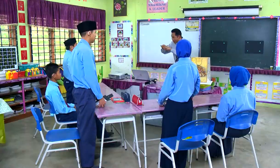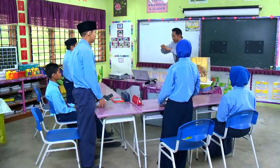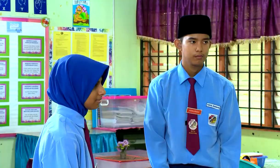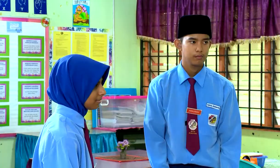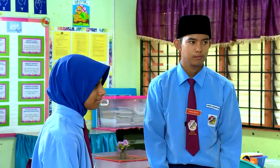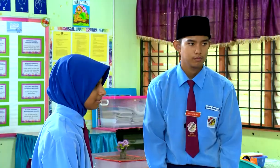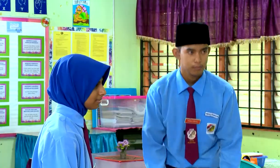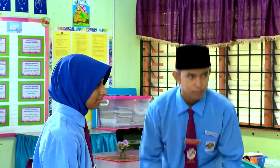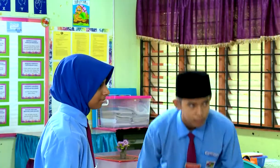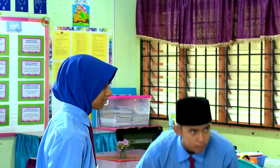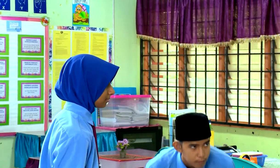dulu.